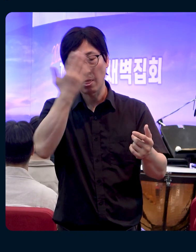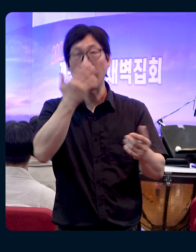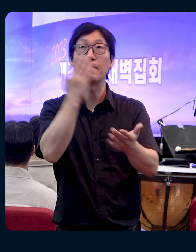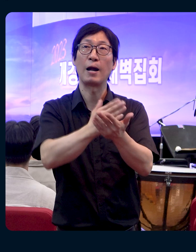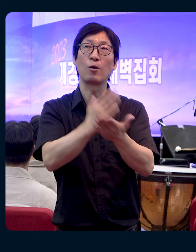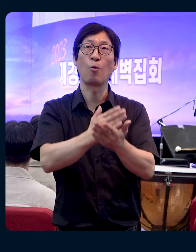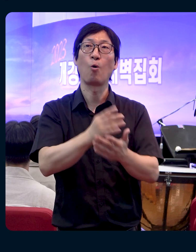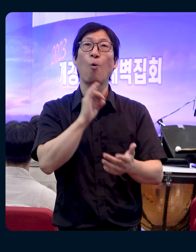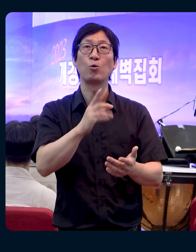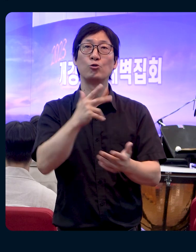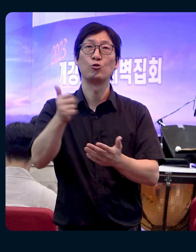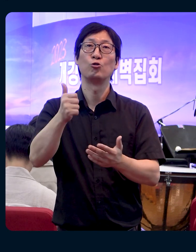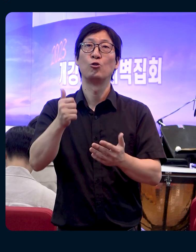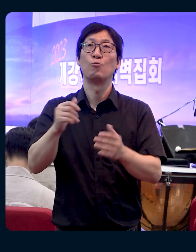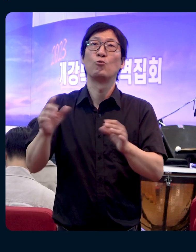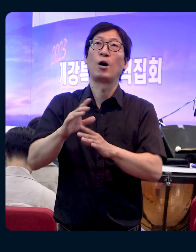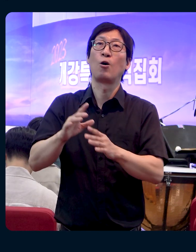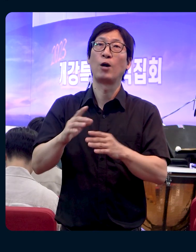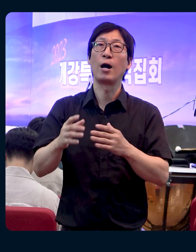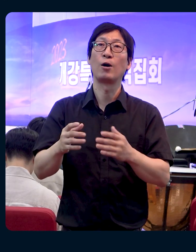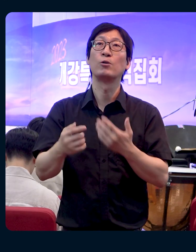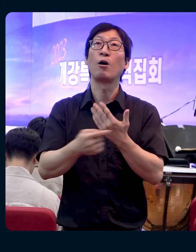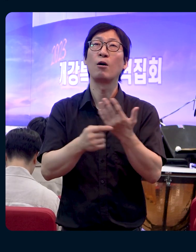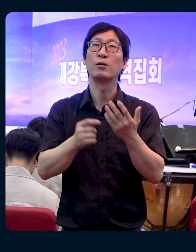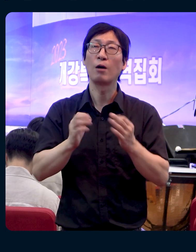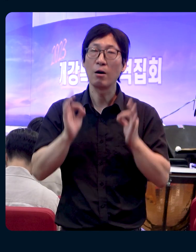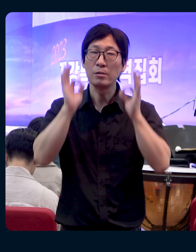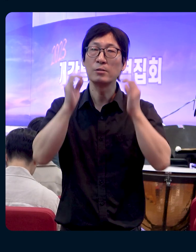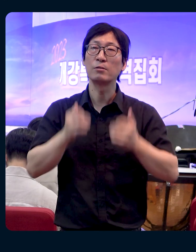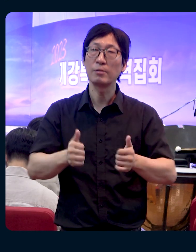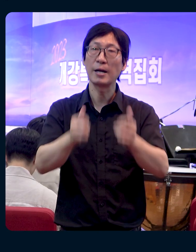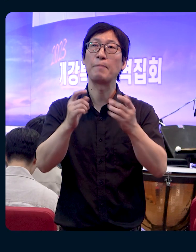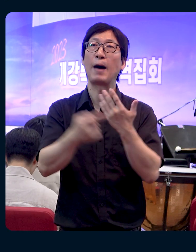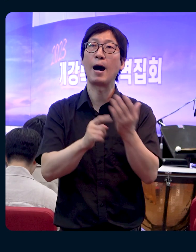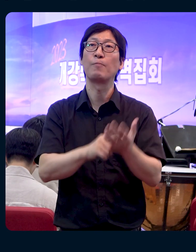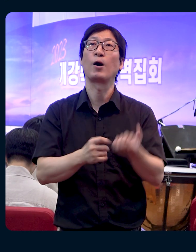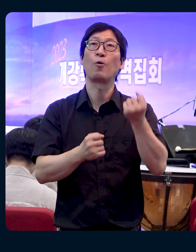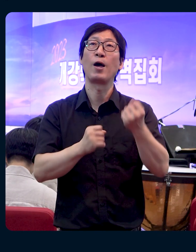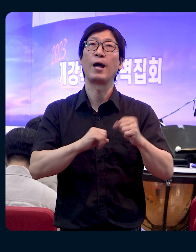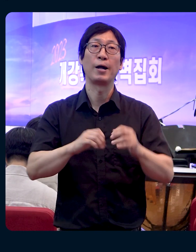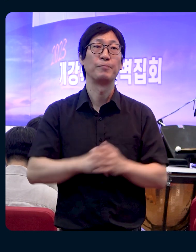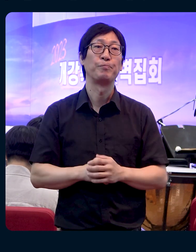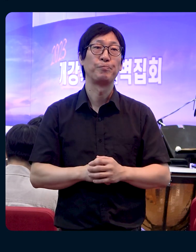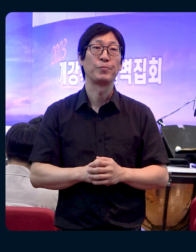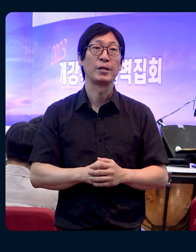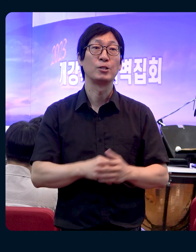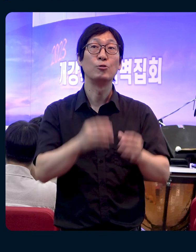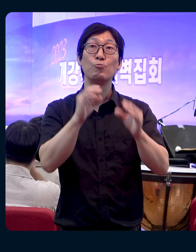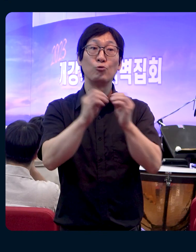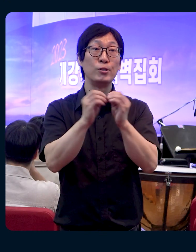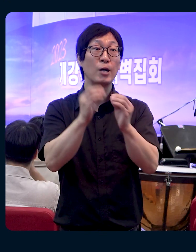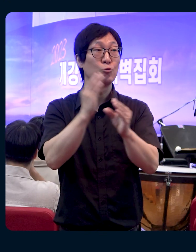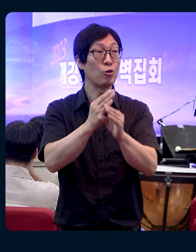주를 두려워하여 성실한 마음으로 하라. 여기 보면 두려워하여라는 말이 나옵니다.